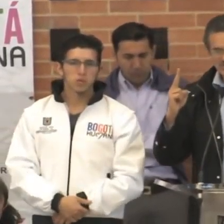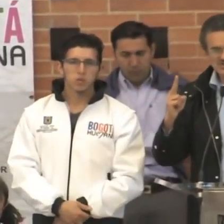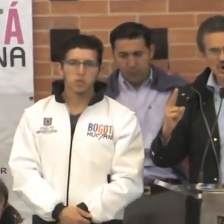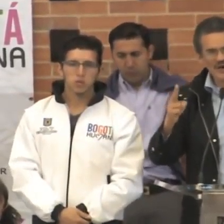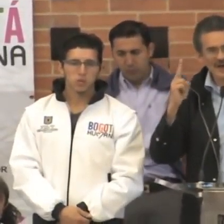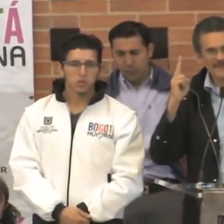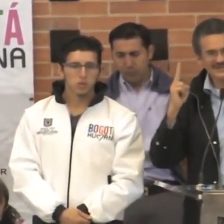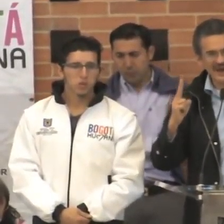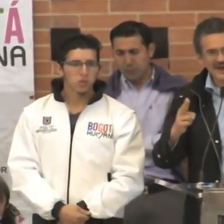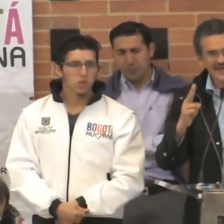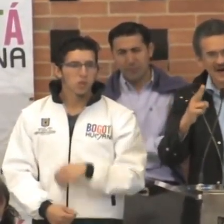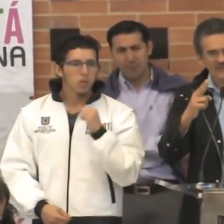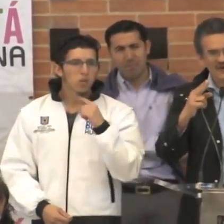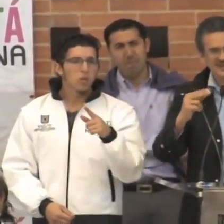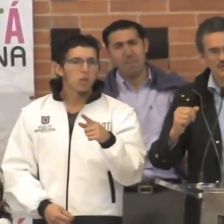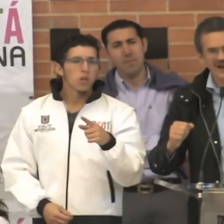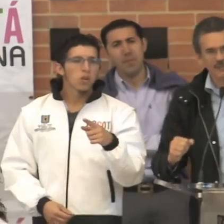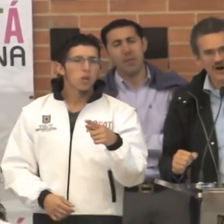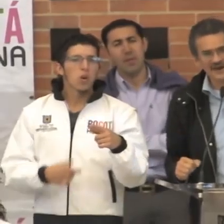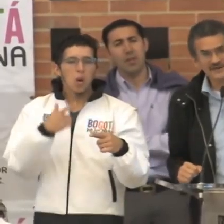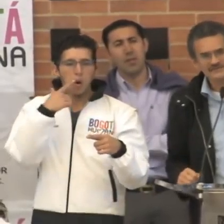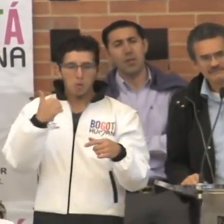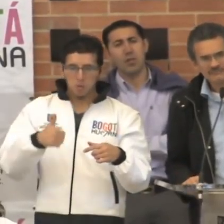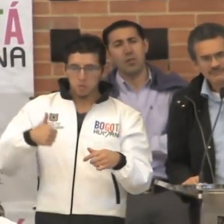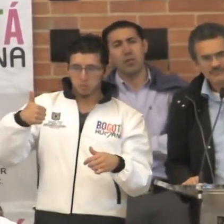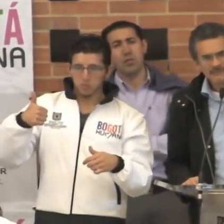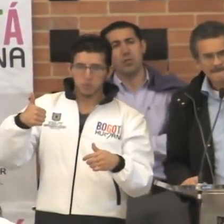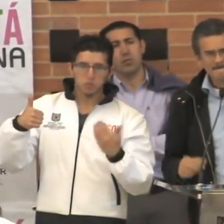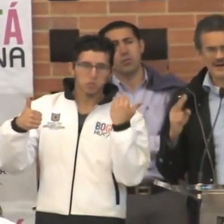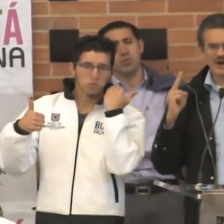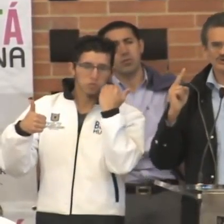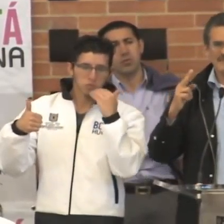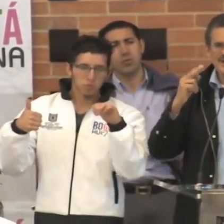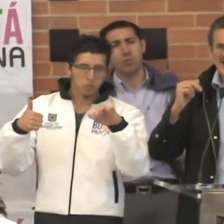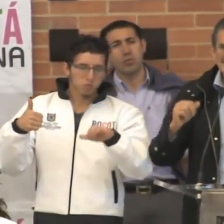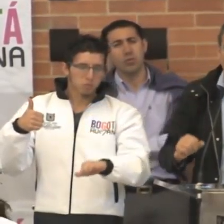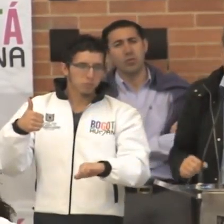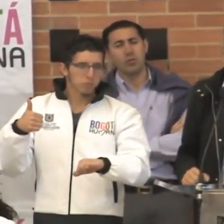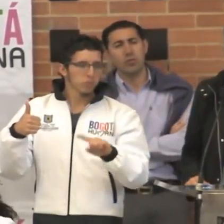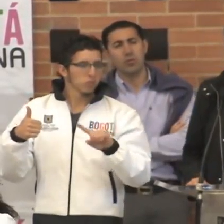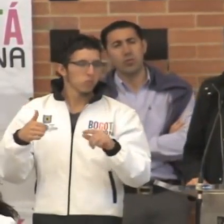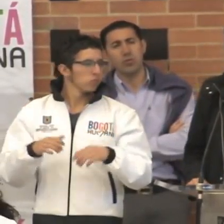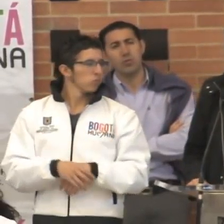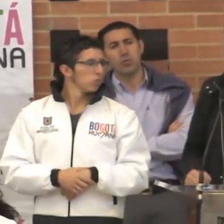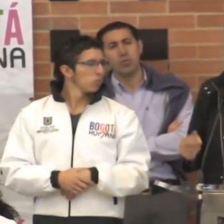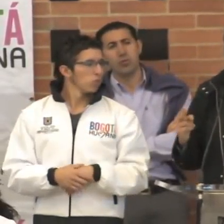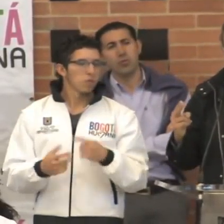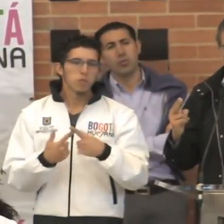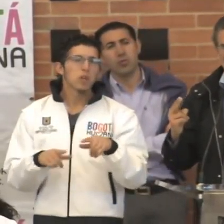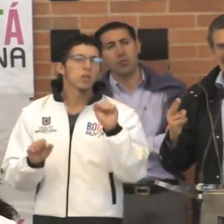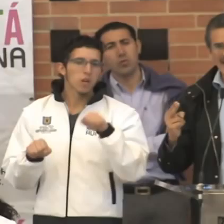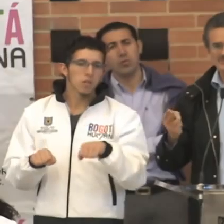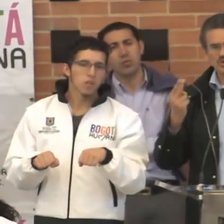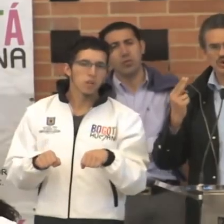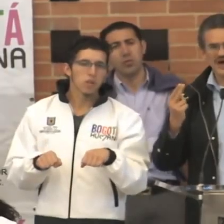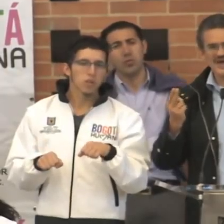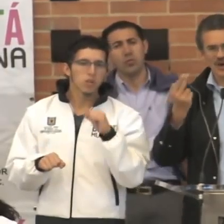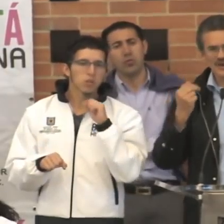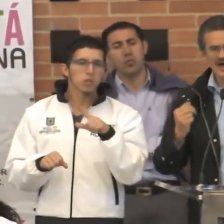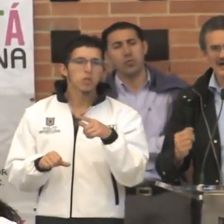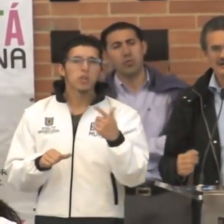La imposición arbitraria de la fuerza sobre la mujer, pero también la creencia